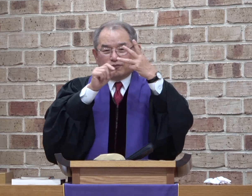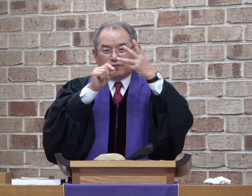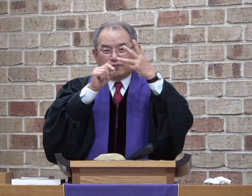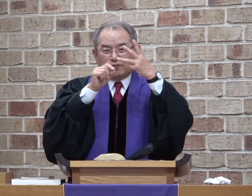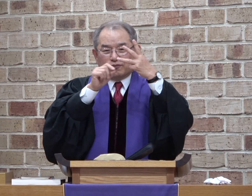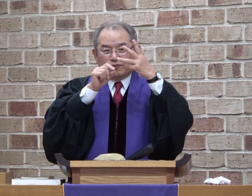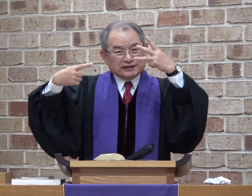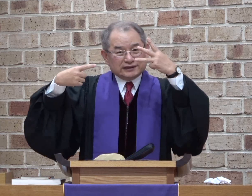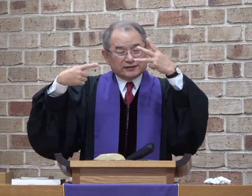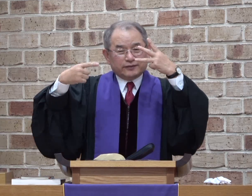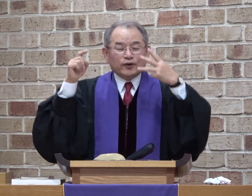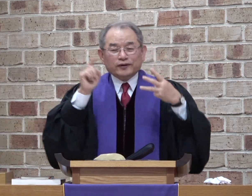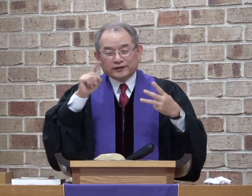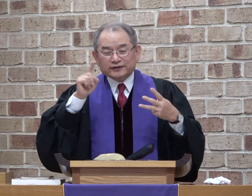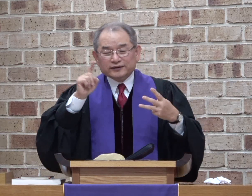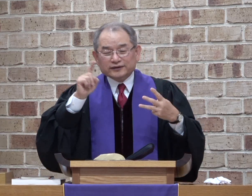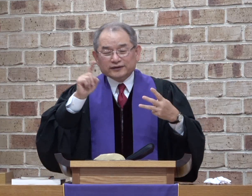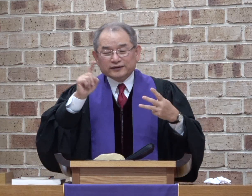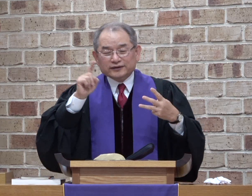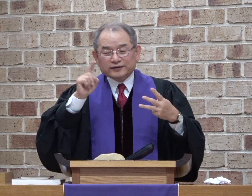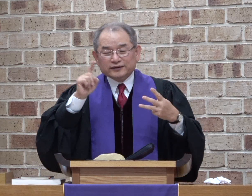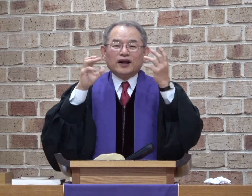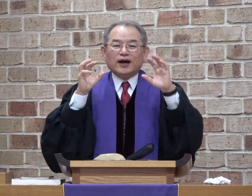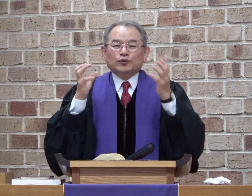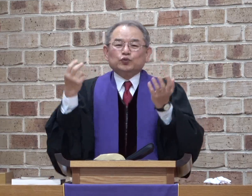1일은) 우리나라 독립